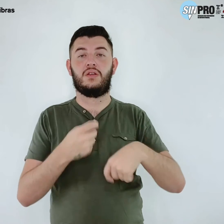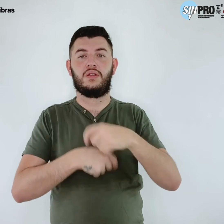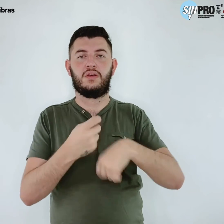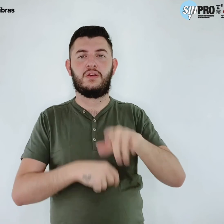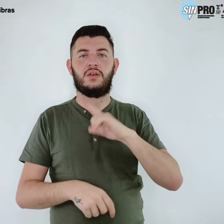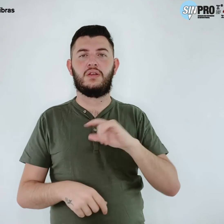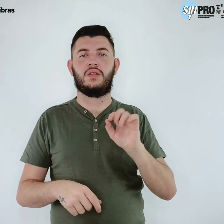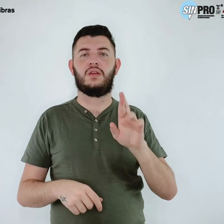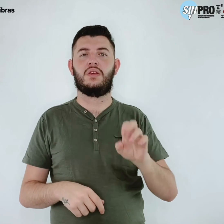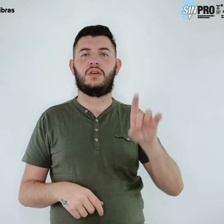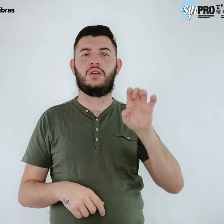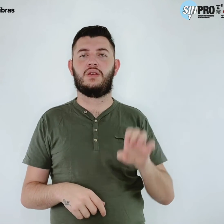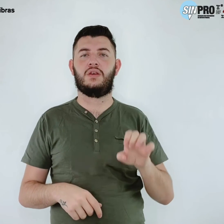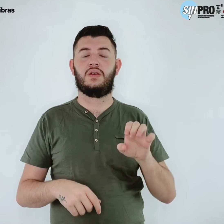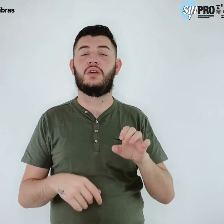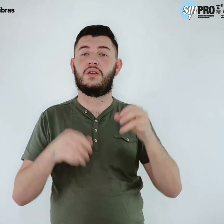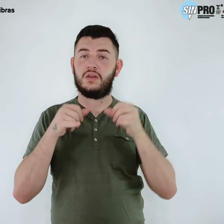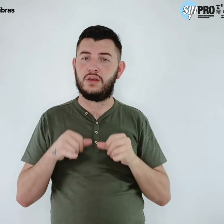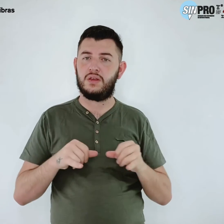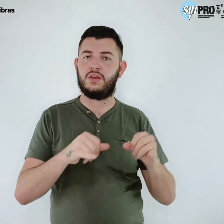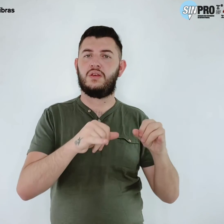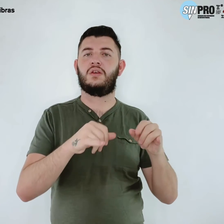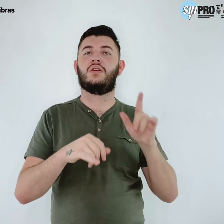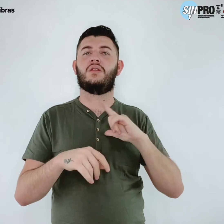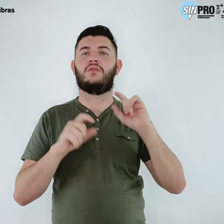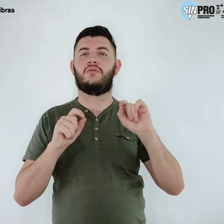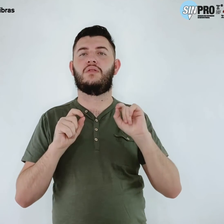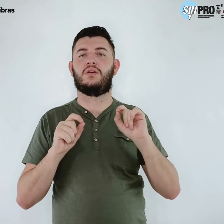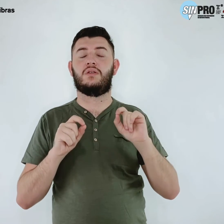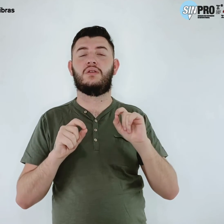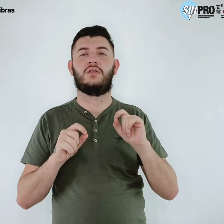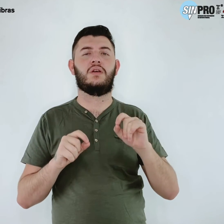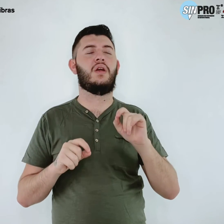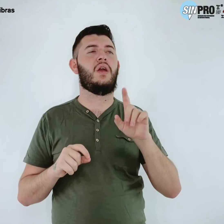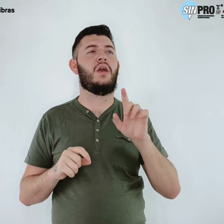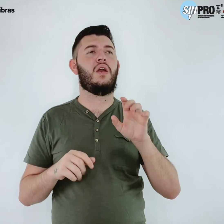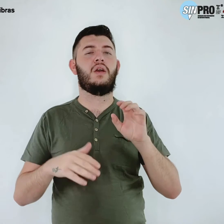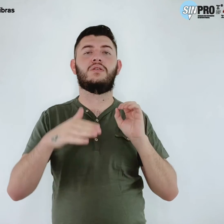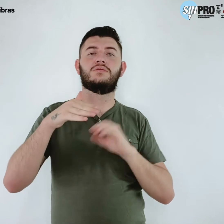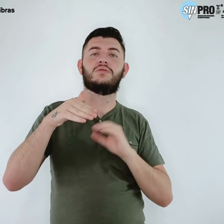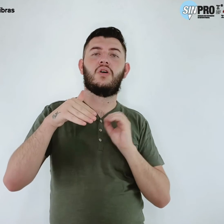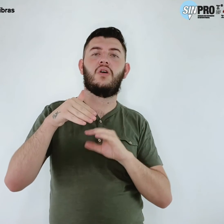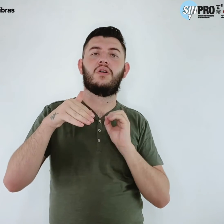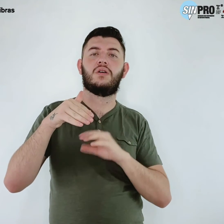que detêm grandes redes de supermercados, que possuem os grandes estoques